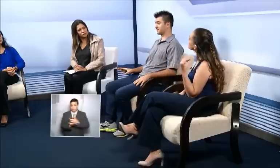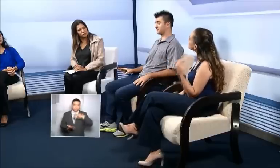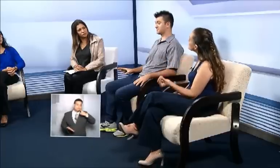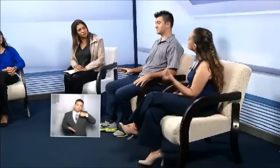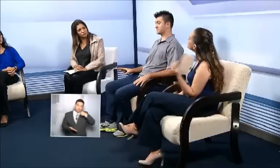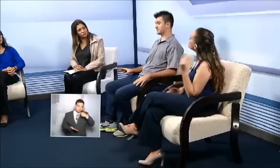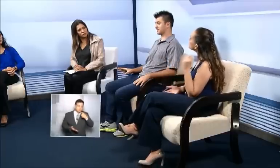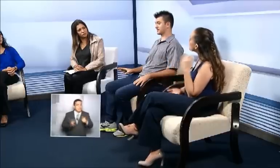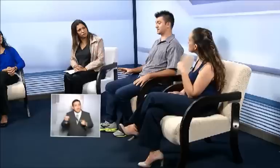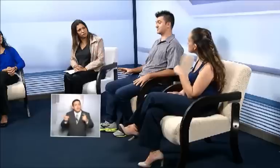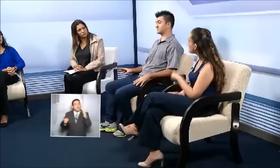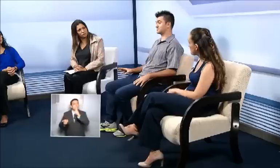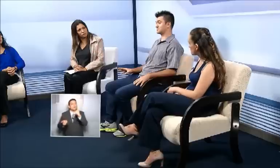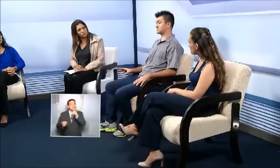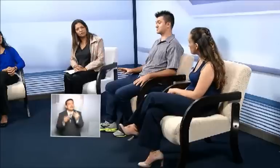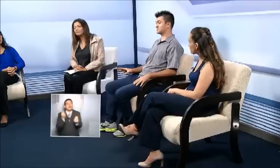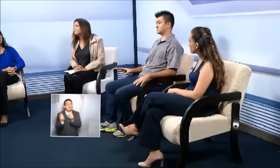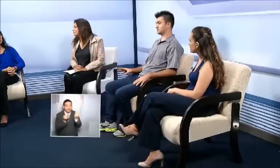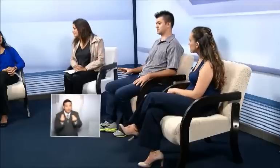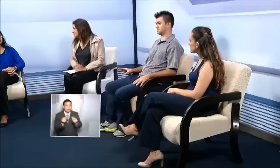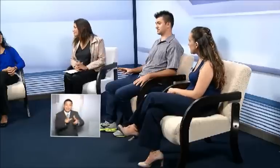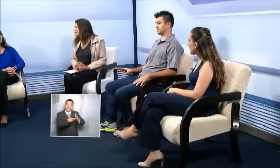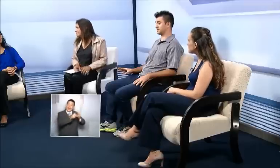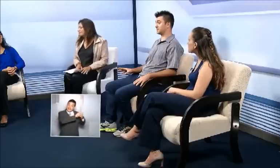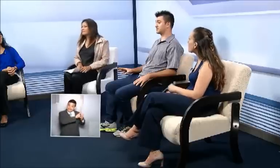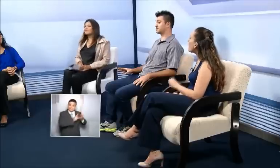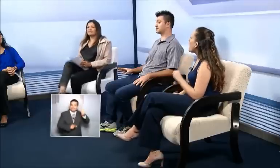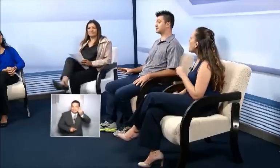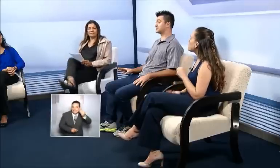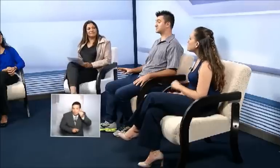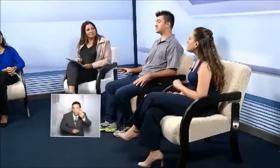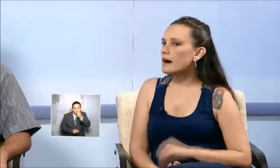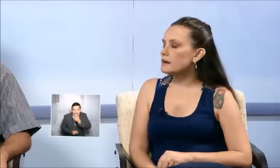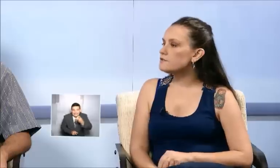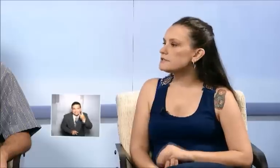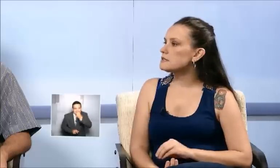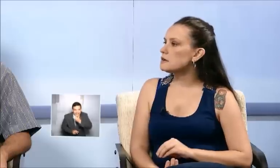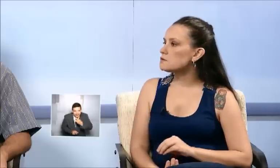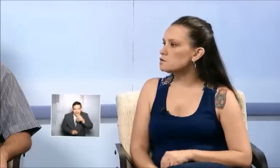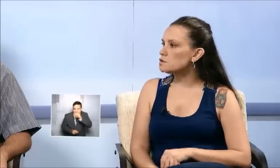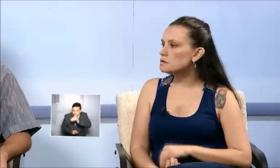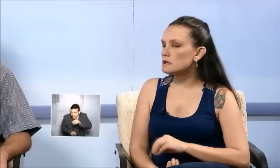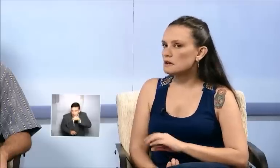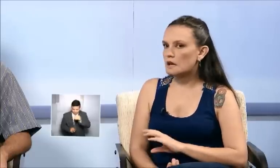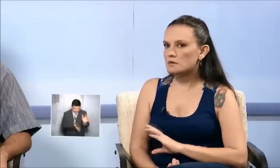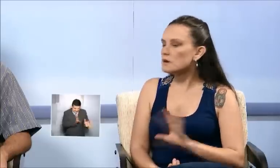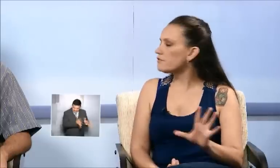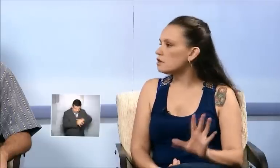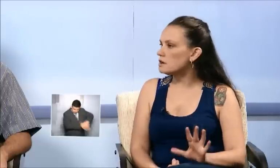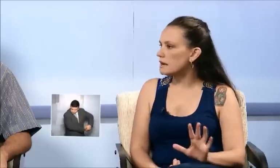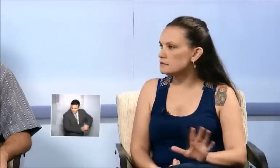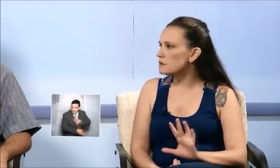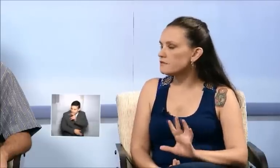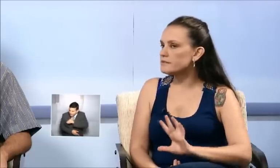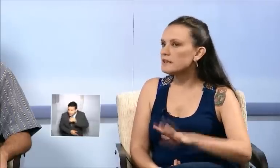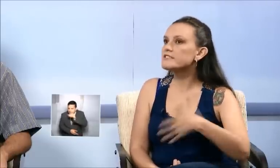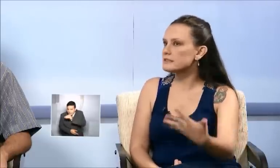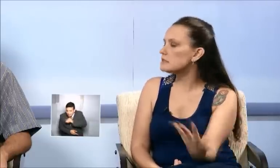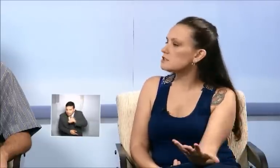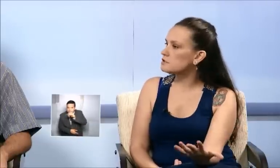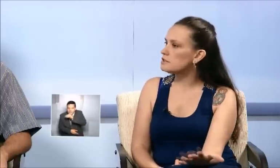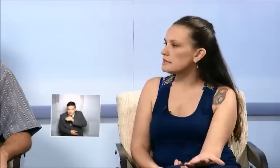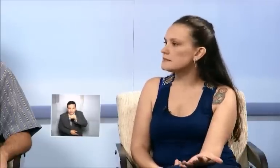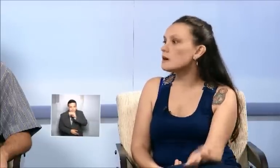uma tentativa de oralização. Tá? Então, é muito raro você ter um surdo que nunca teve